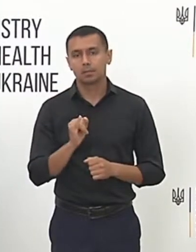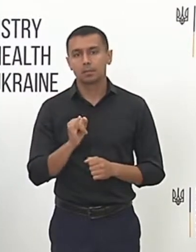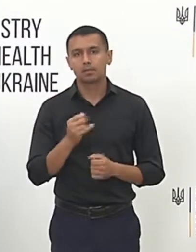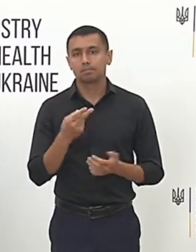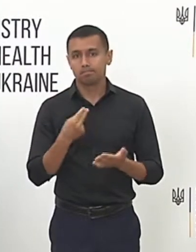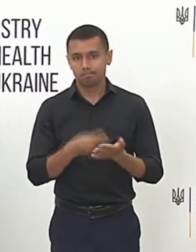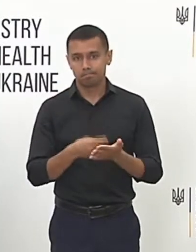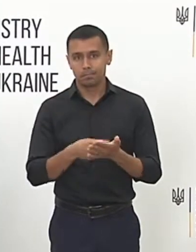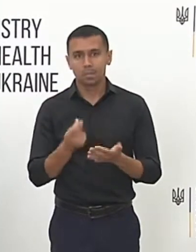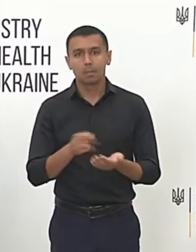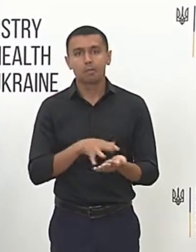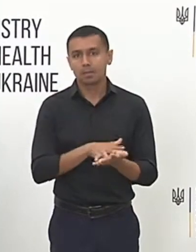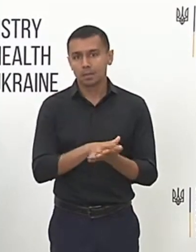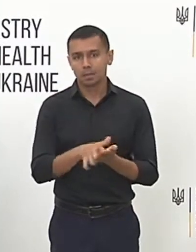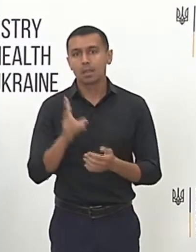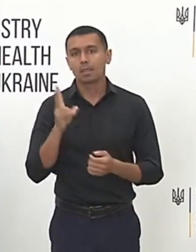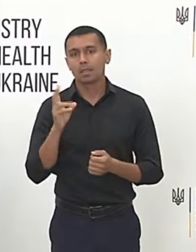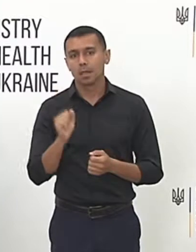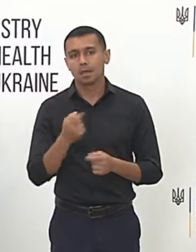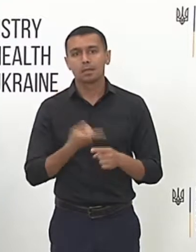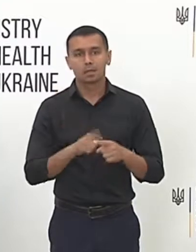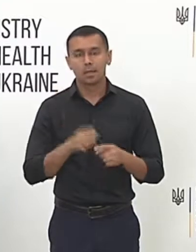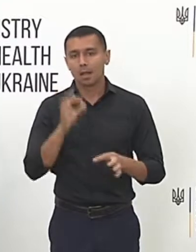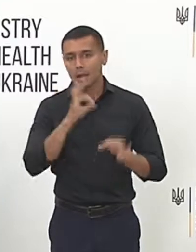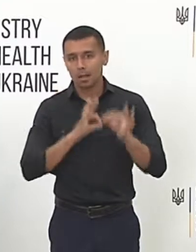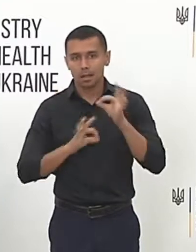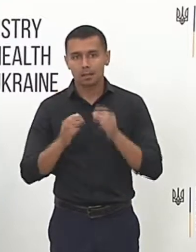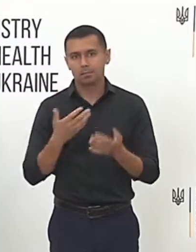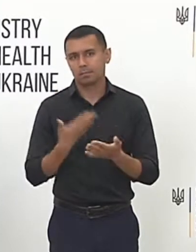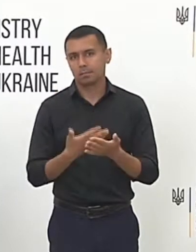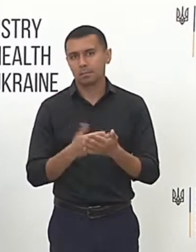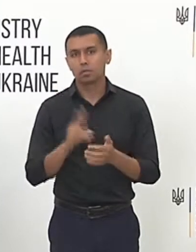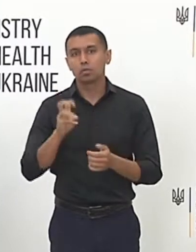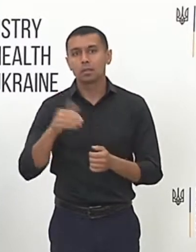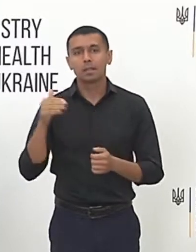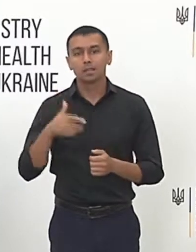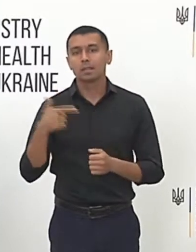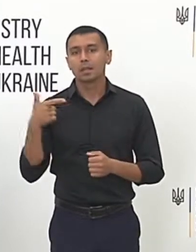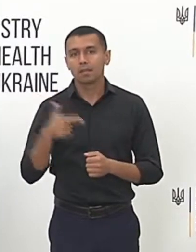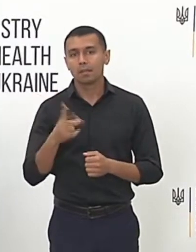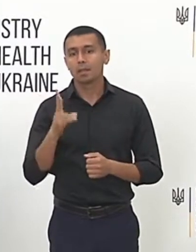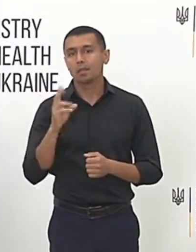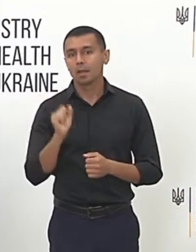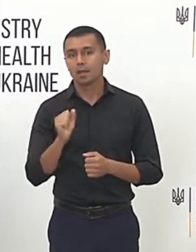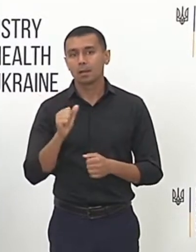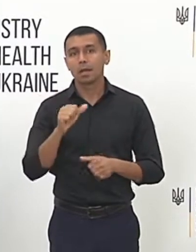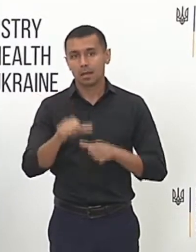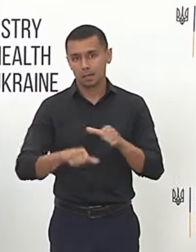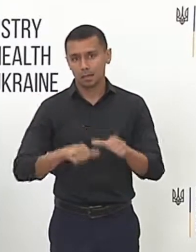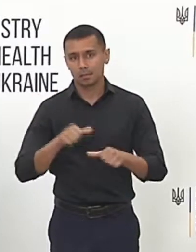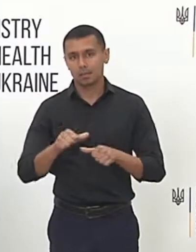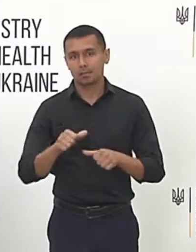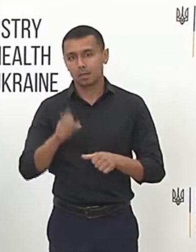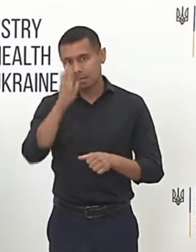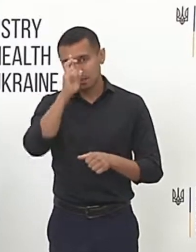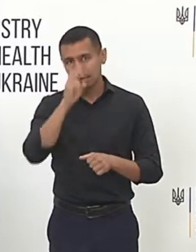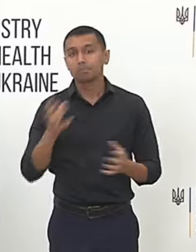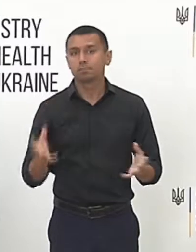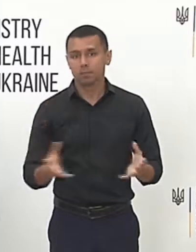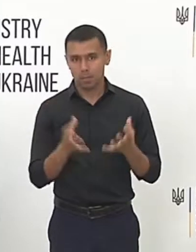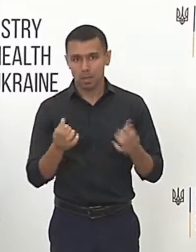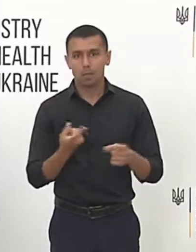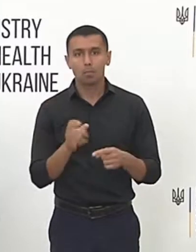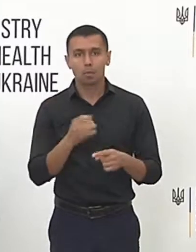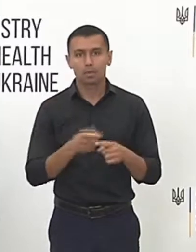сума коштів, яку треба витрачати на ці ліки, близько 300 тисяч гривень на рік. Держава дбає про